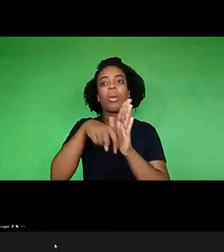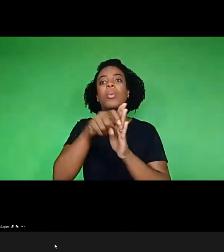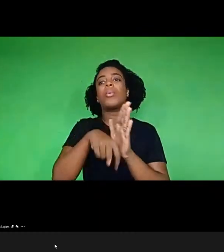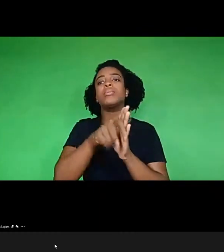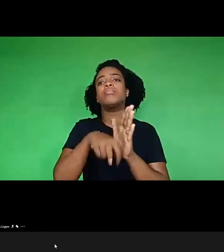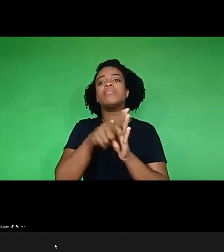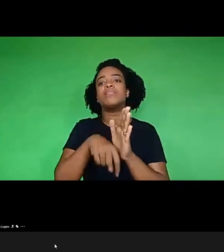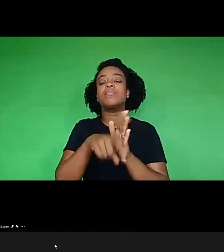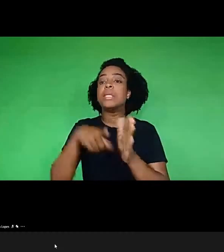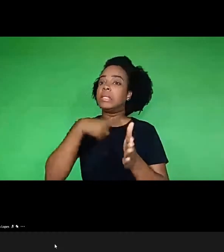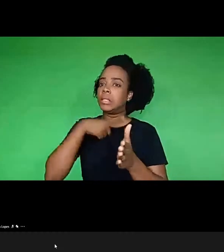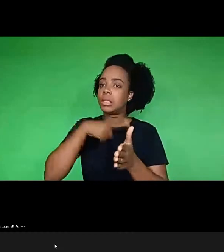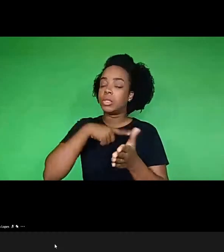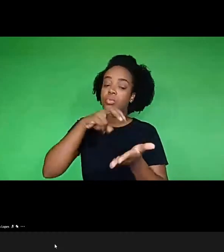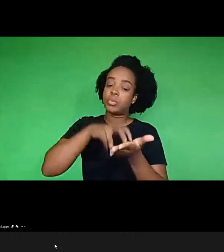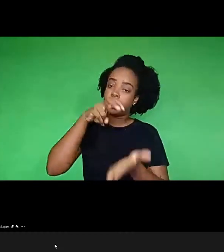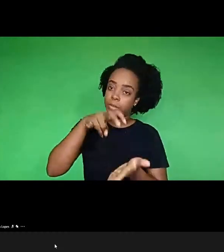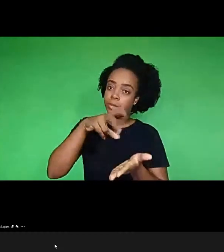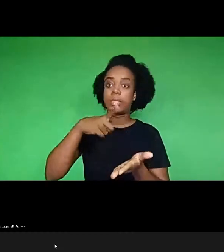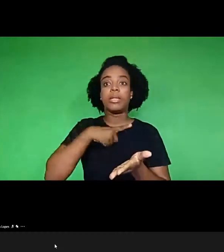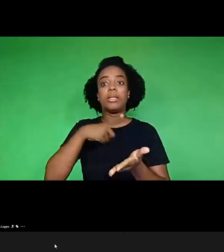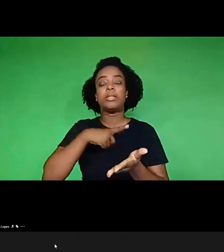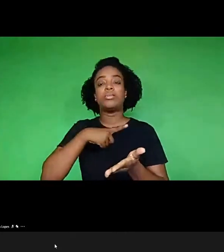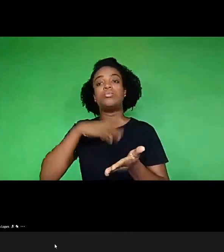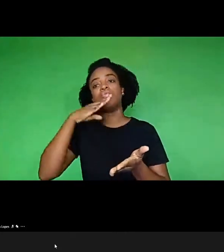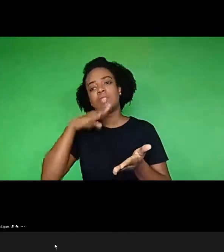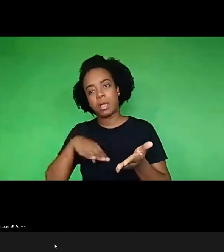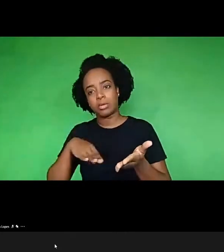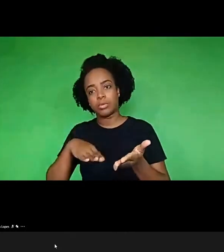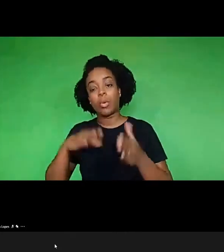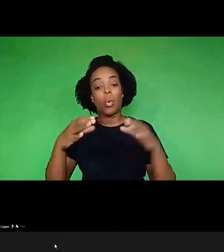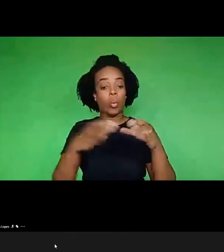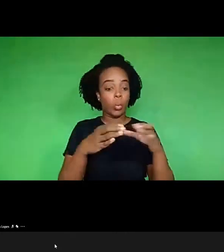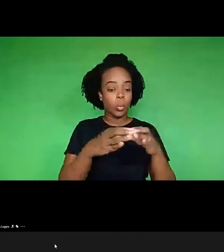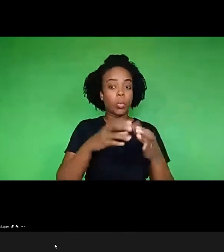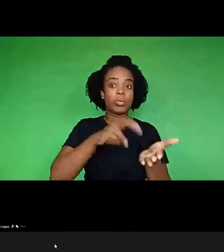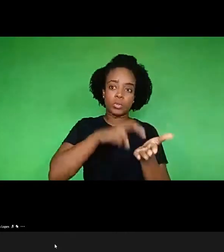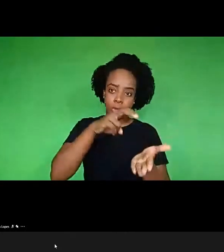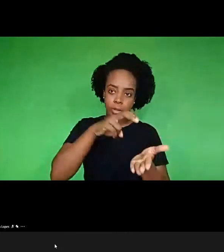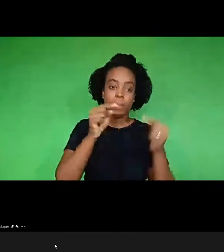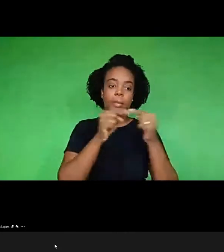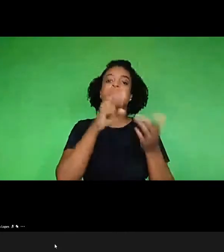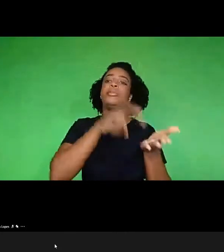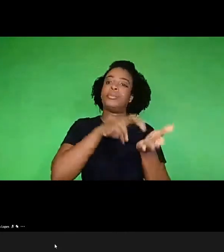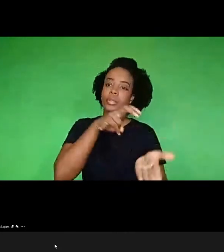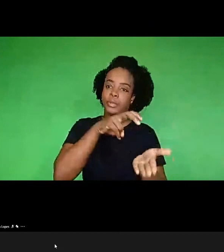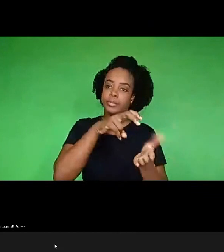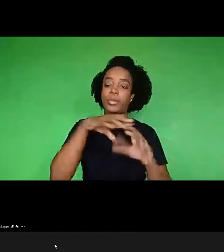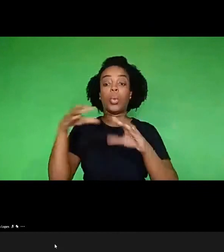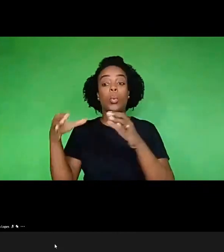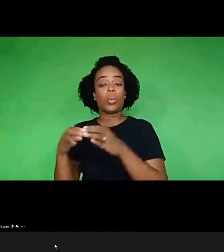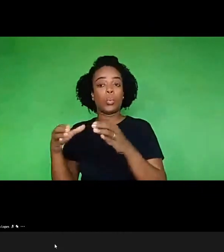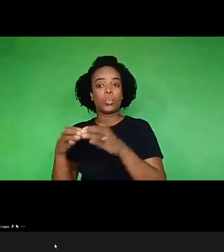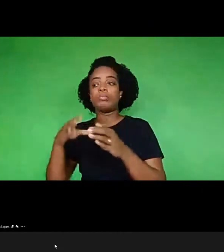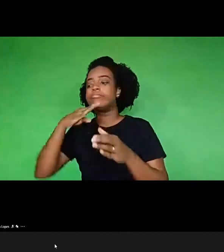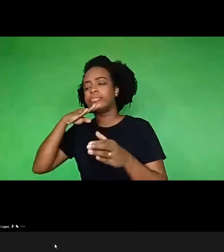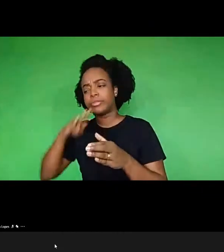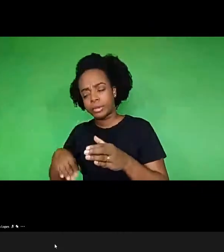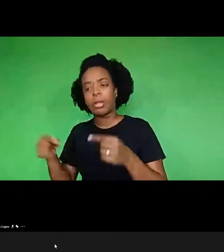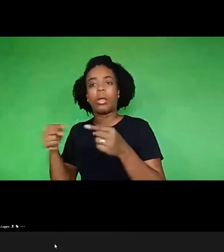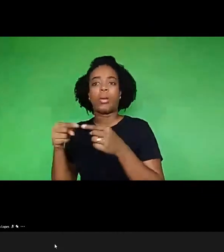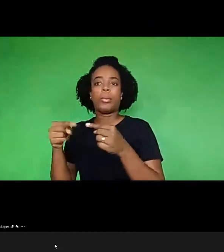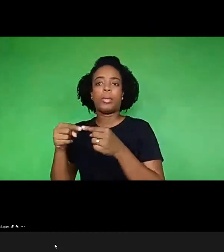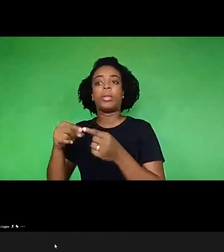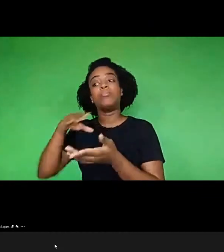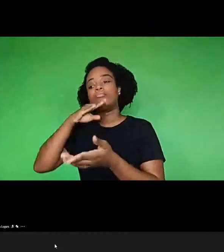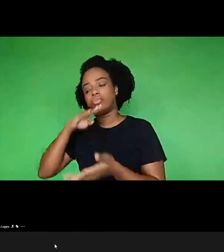ter horários pela manhã, e as turmas da tarde vão ter horários pela tarde. Qual é a diferença, então, professor, além